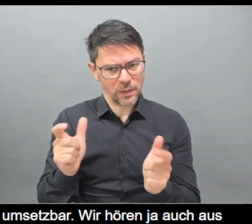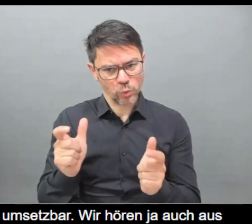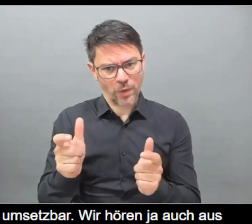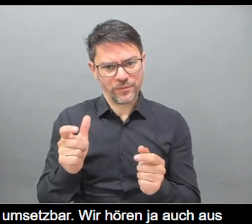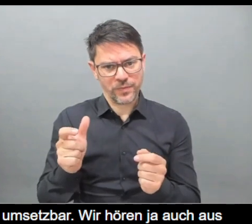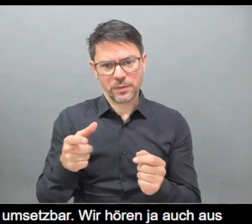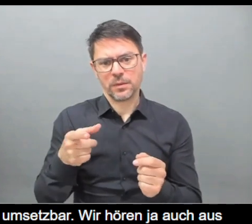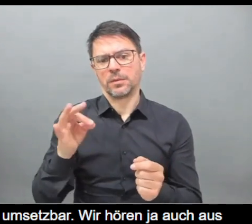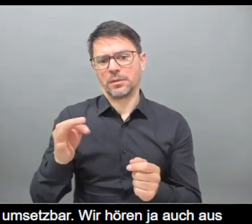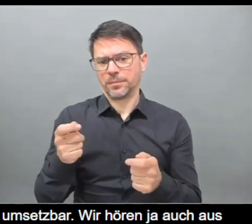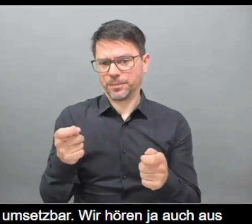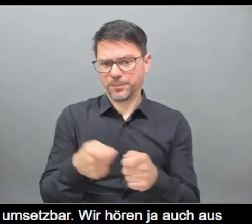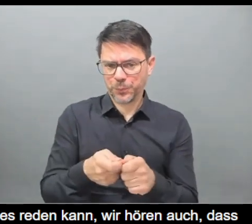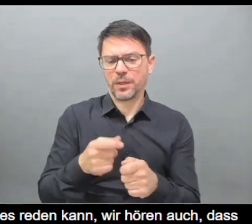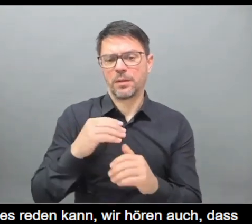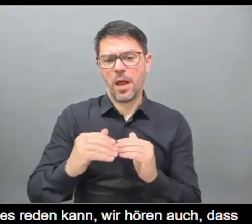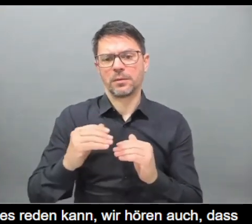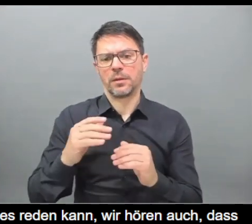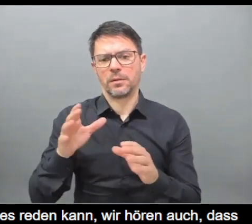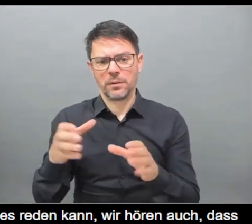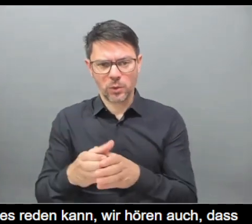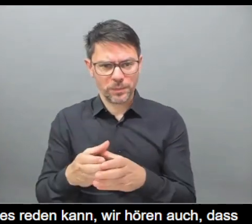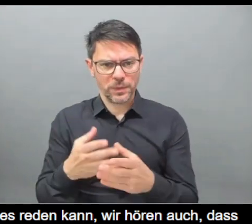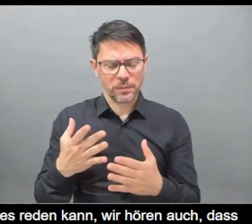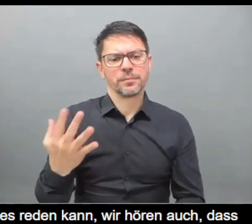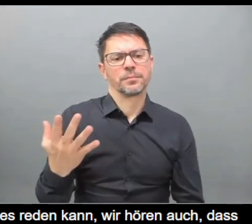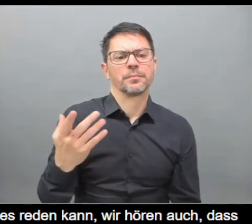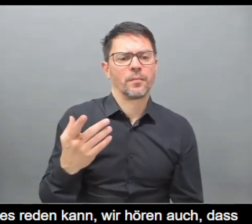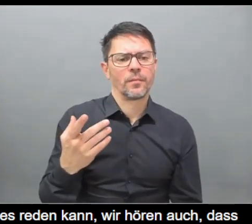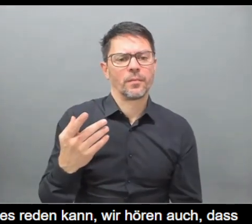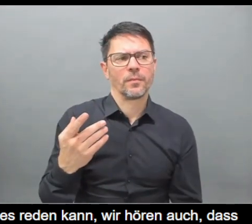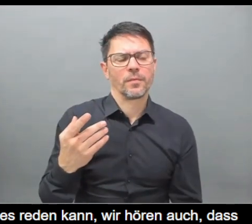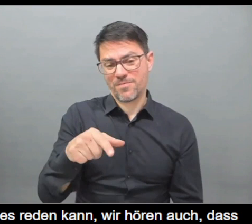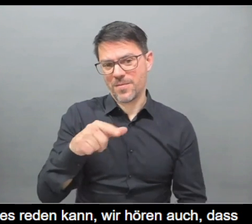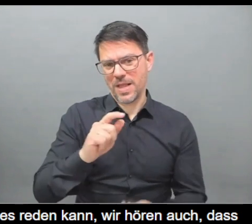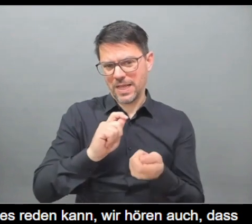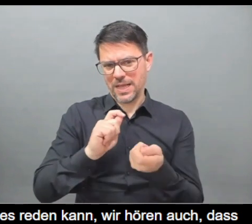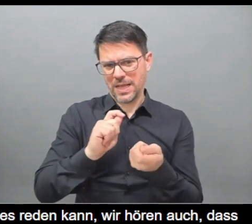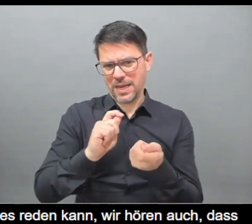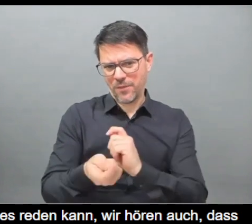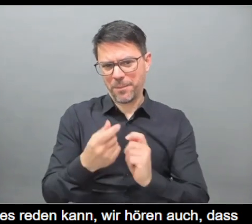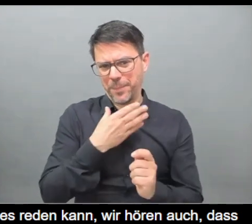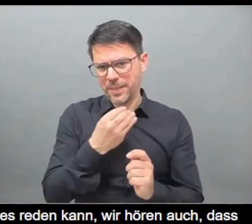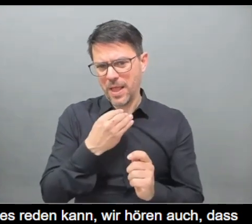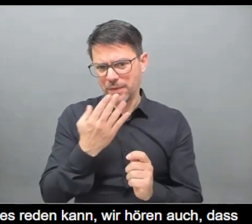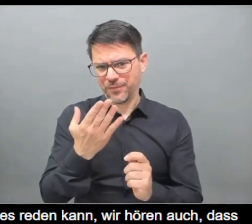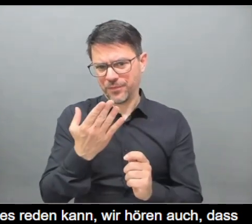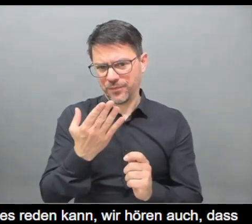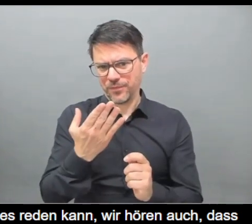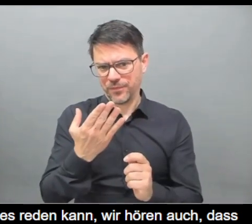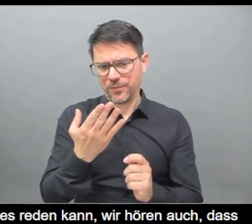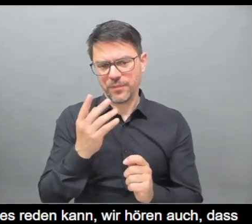verheerend, jetzt einen Kahlschlag zu machen, sondern wir müssen sozusagen von den Beschäftigten heraus und von dem